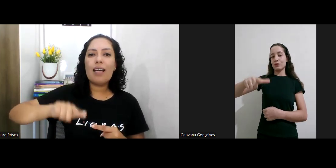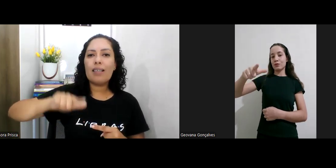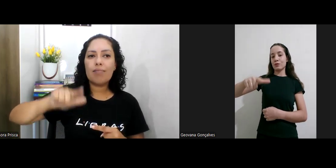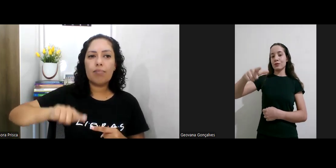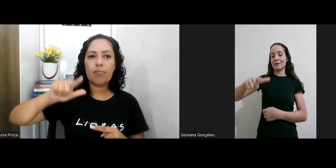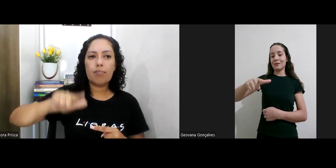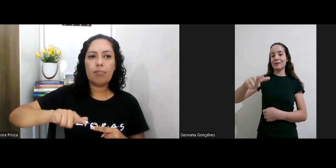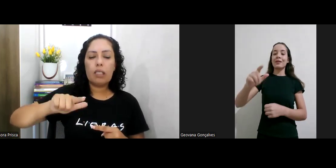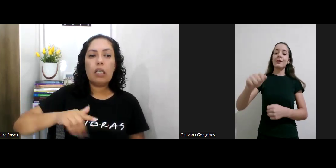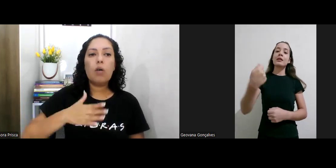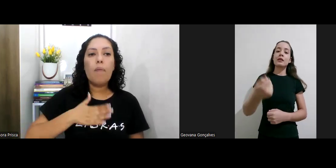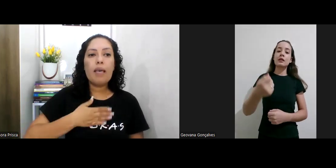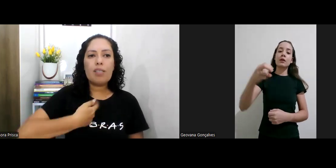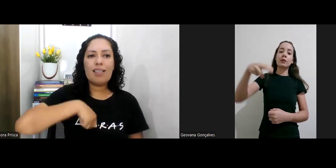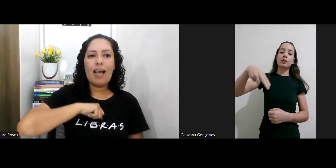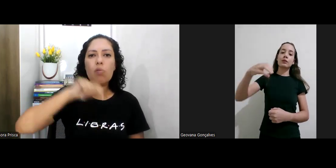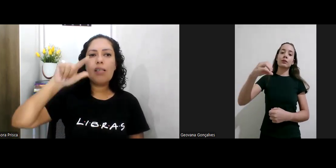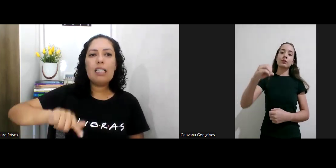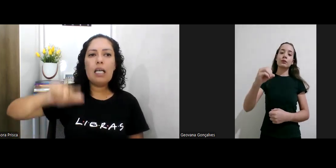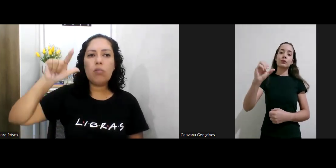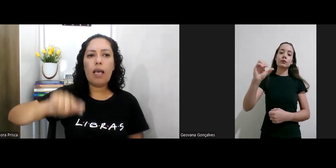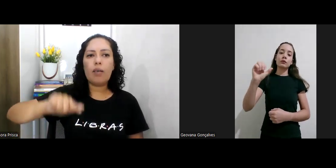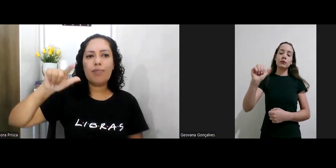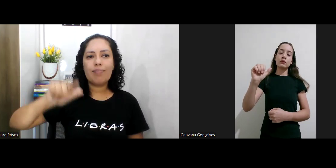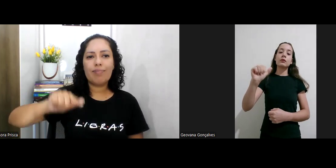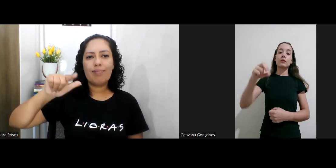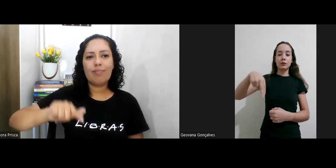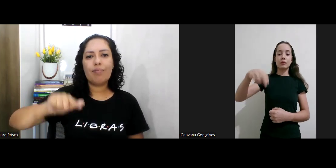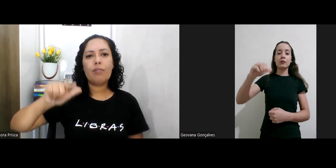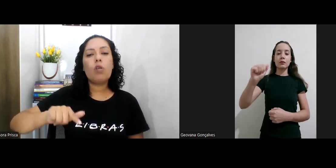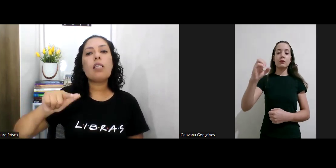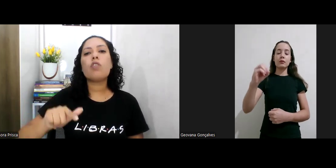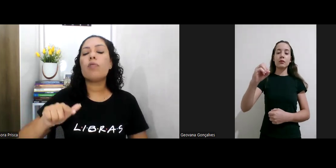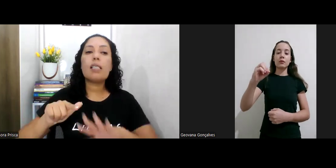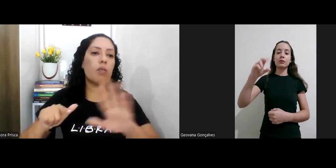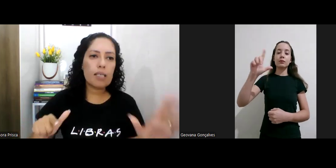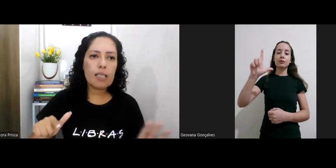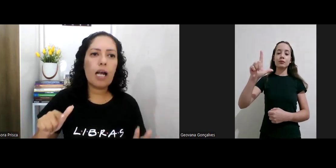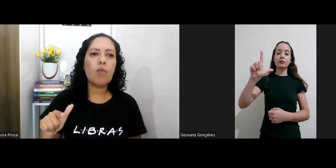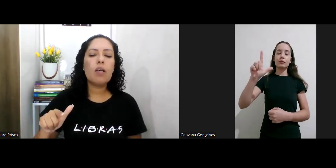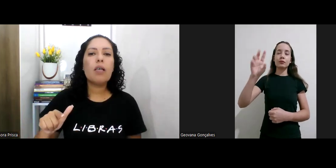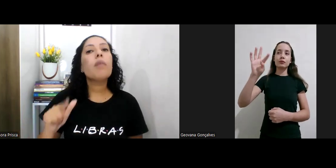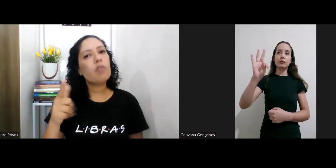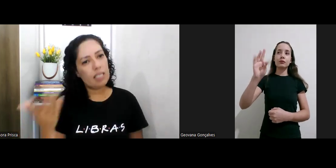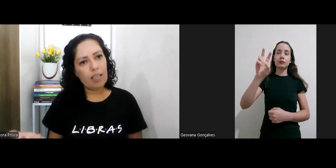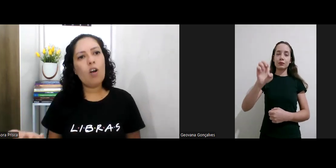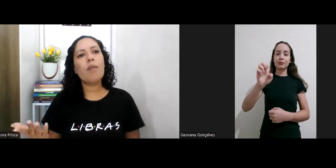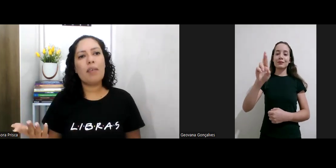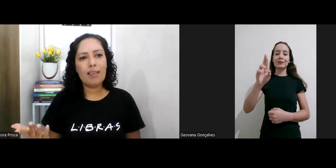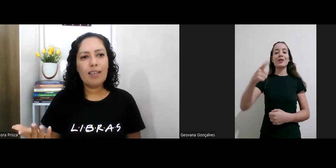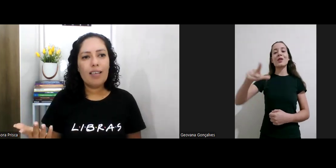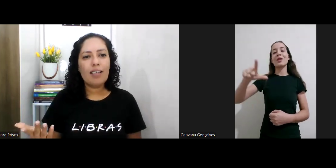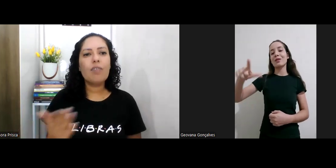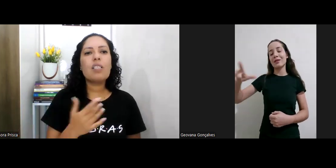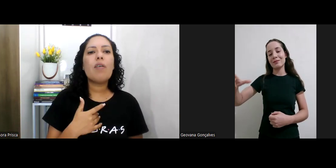ter. Então, ó, meu sinal não tenho. Ou seja, você não tem sinal, mas você tem